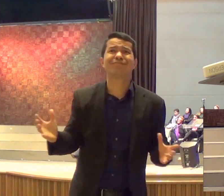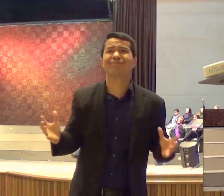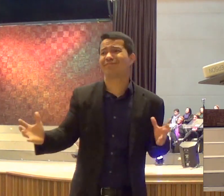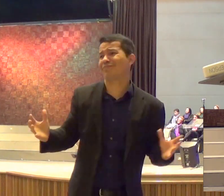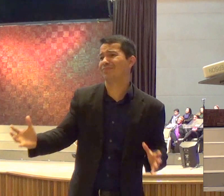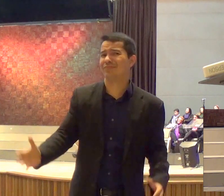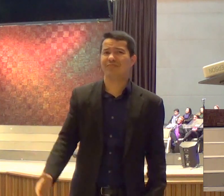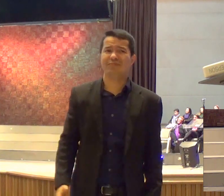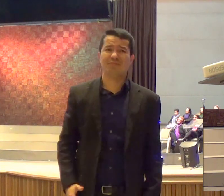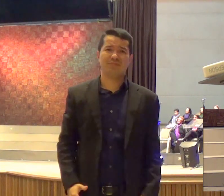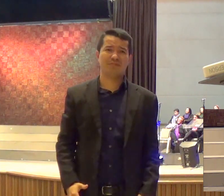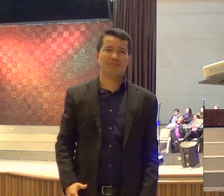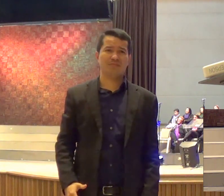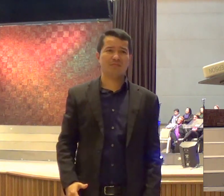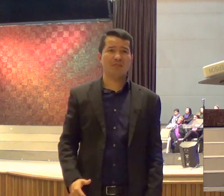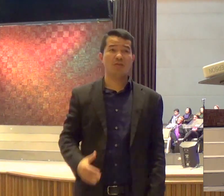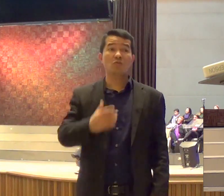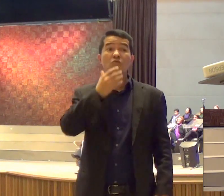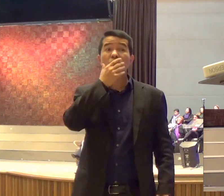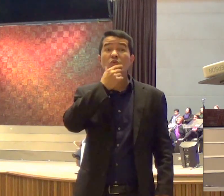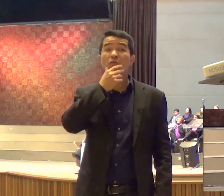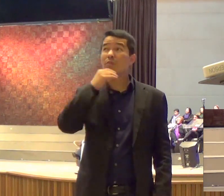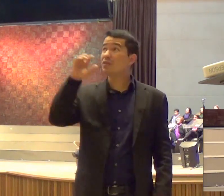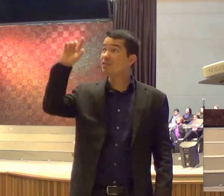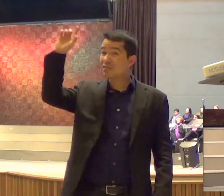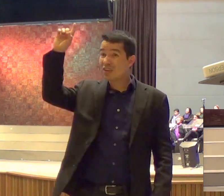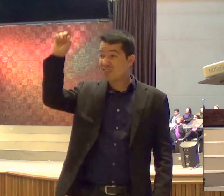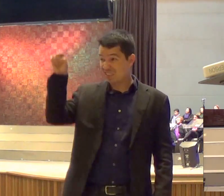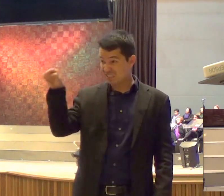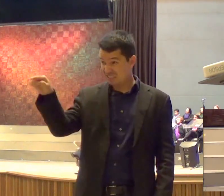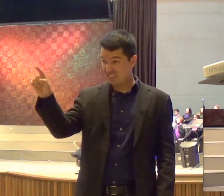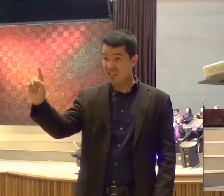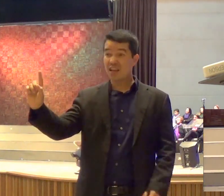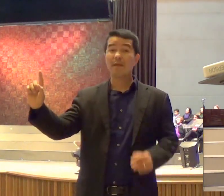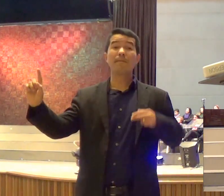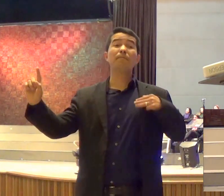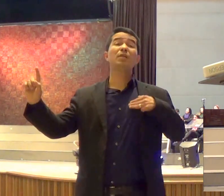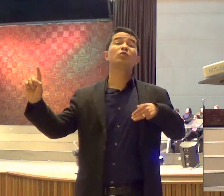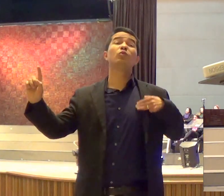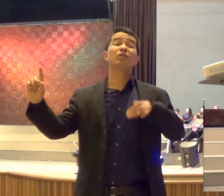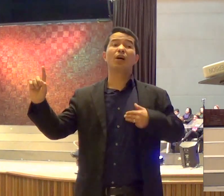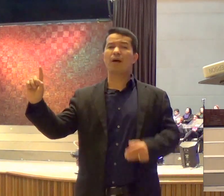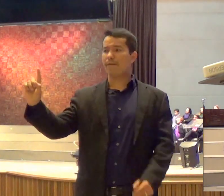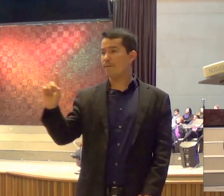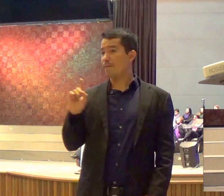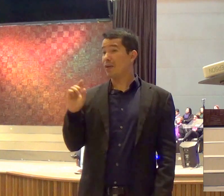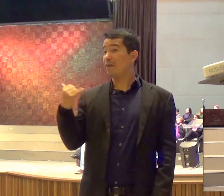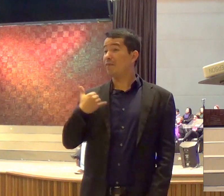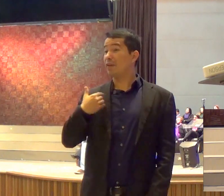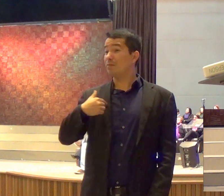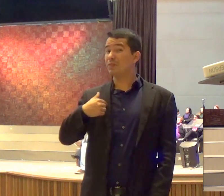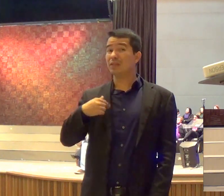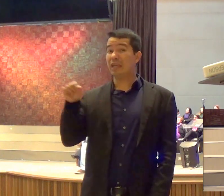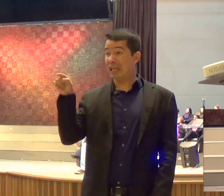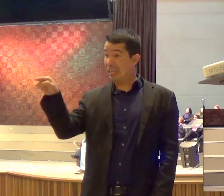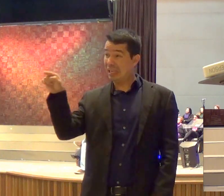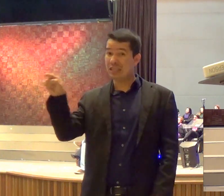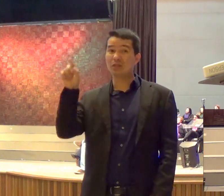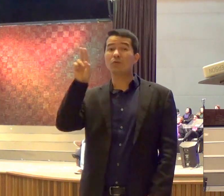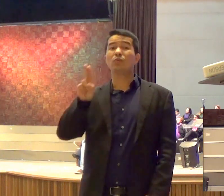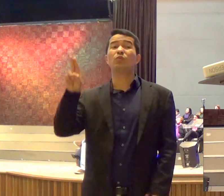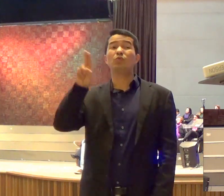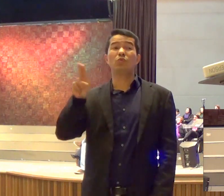lá na Espanha Sevilha pastor Elton tinha sido colega de seminário dos filhos dele